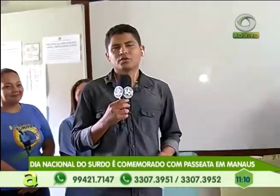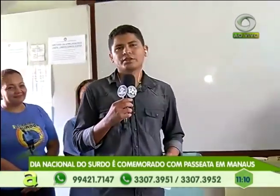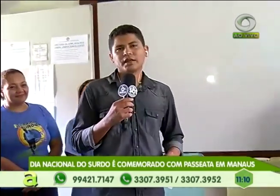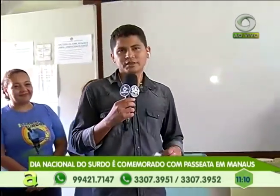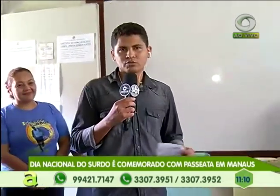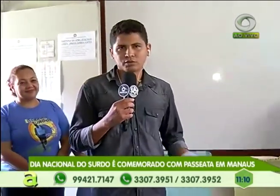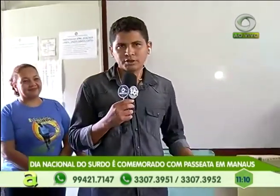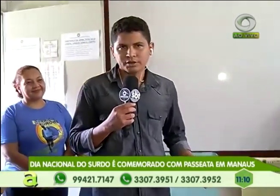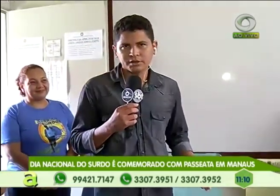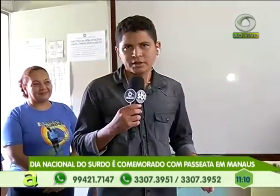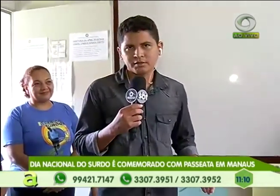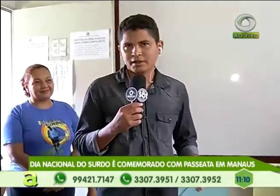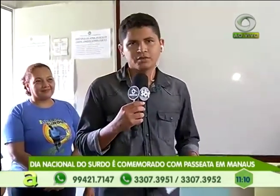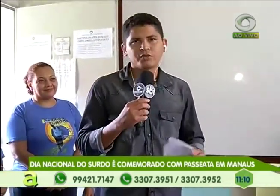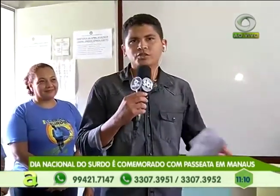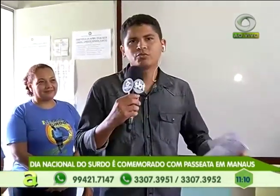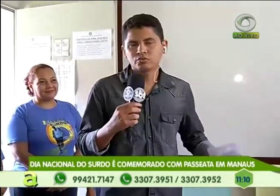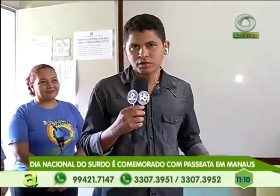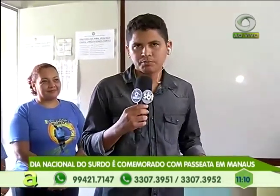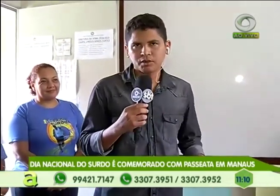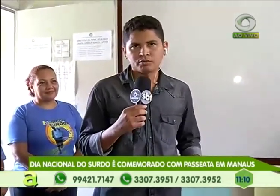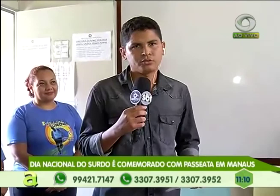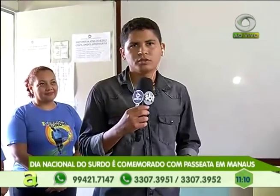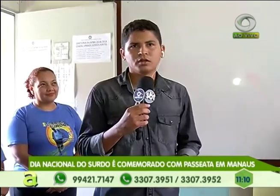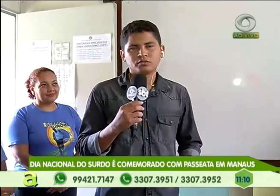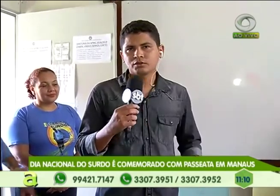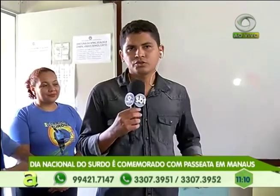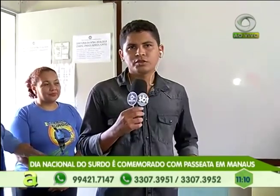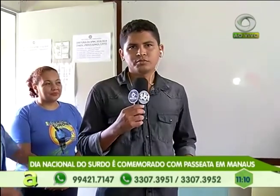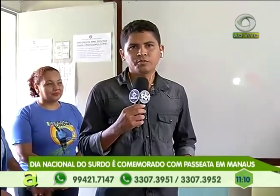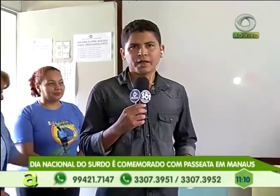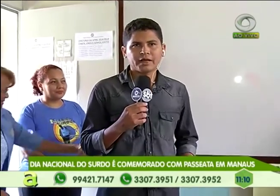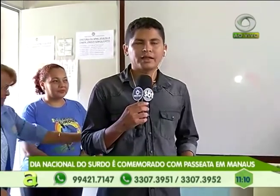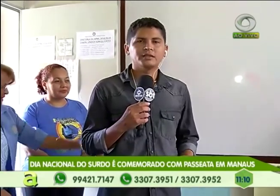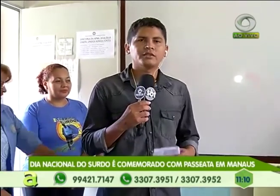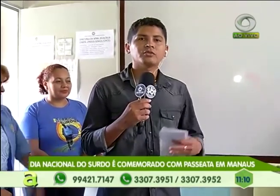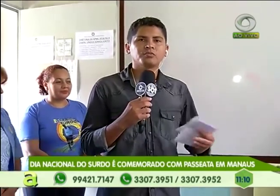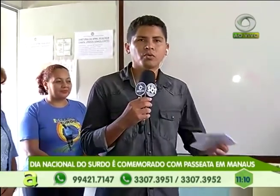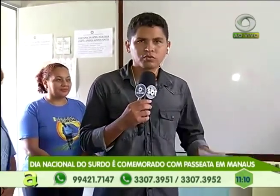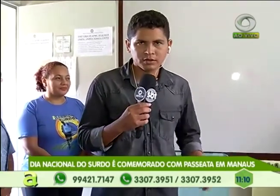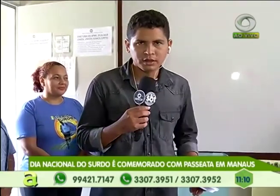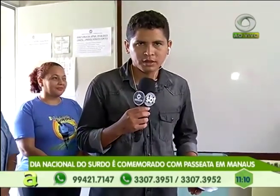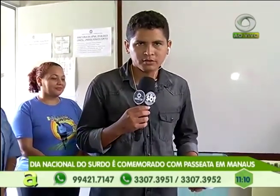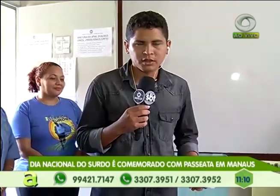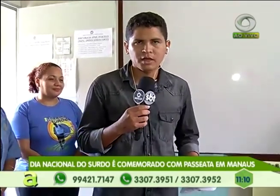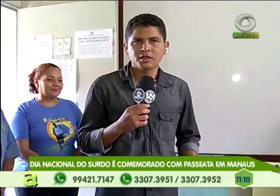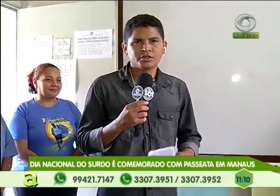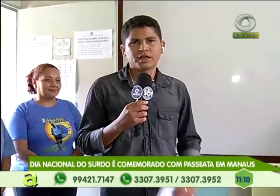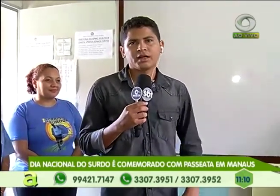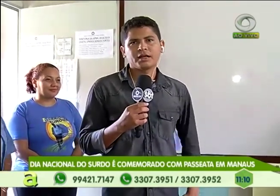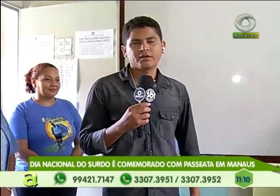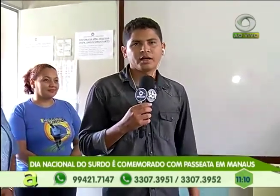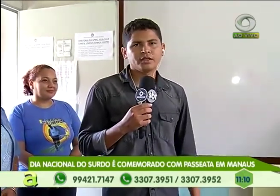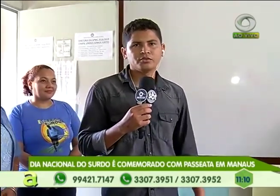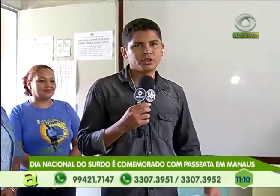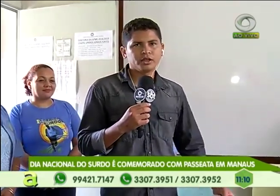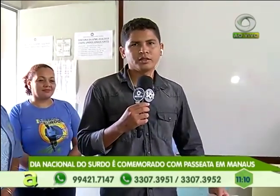conquistas deles, mas não vem de muito tempo, não. Os anos 2000 para cá, que eles vêm aos poucos ganhando, né? Já ganharam aí o direito,